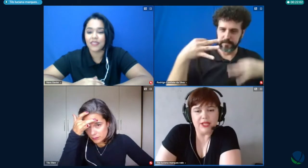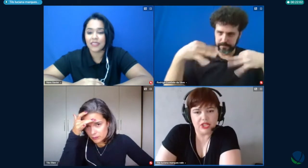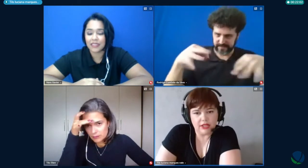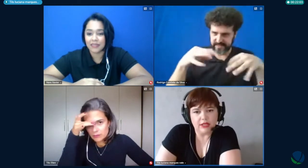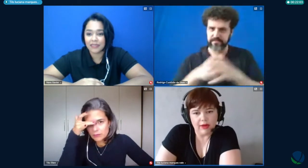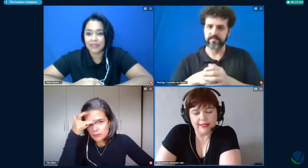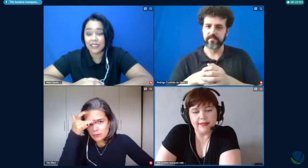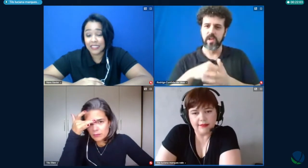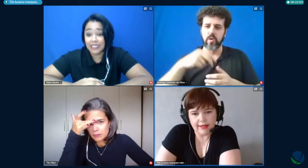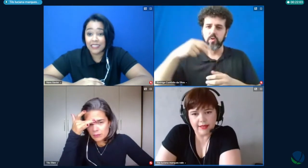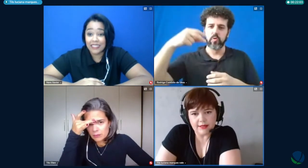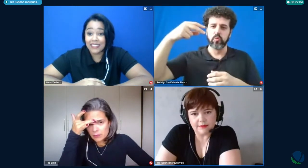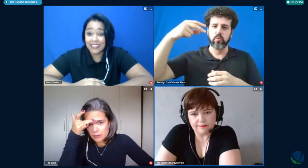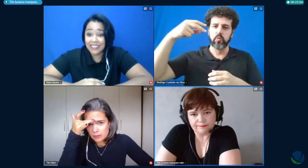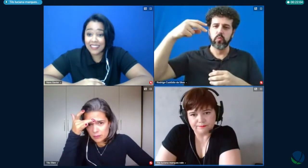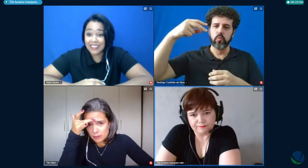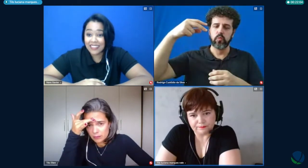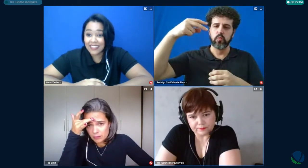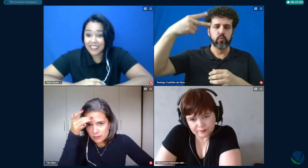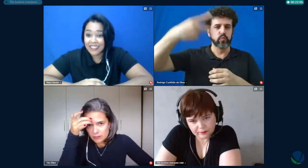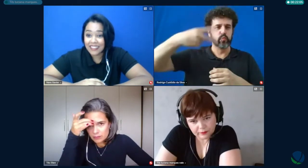Na página ainda 43,